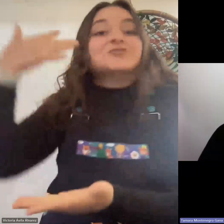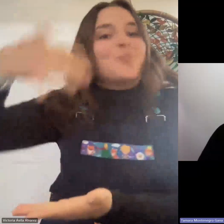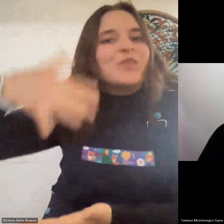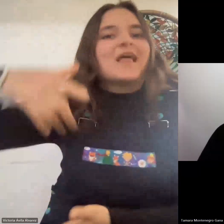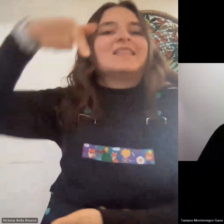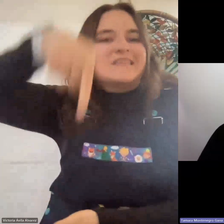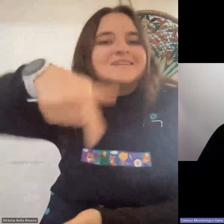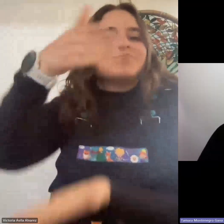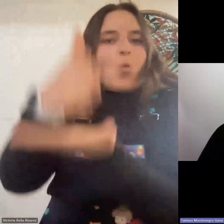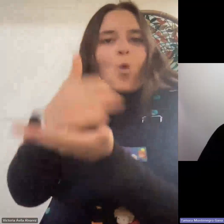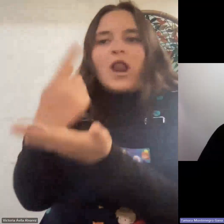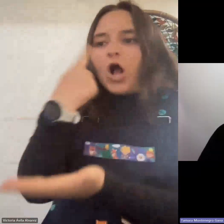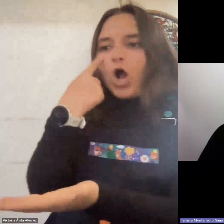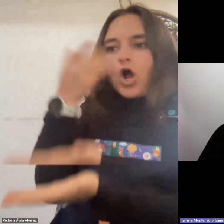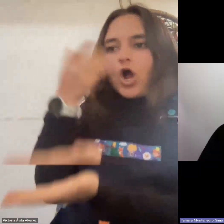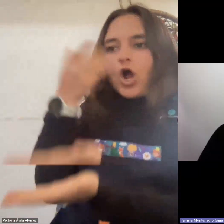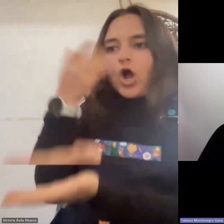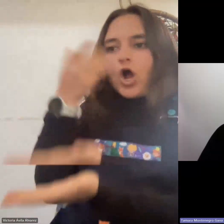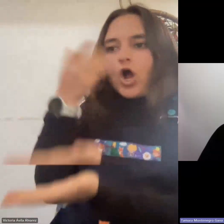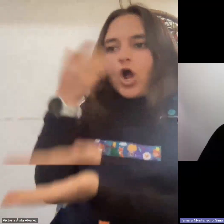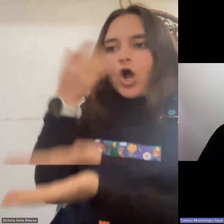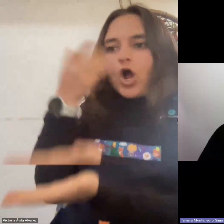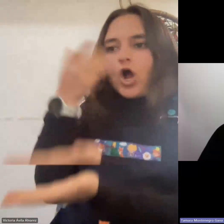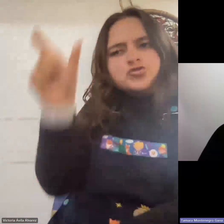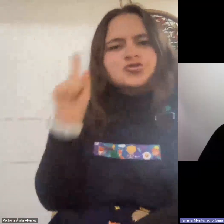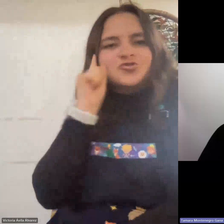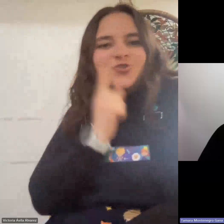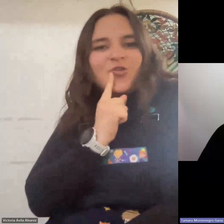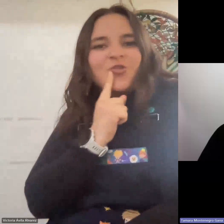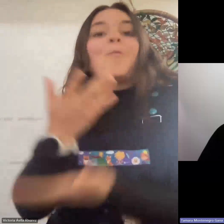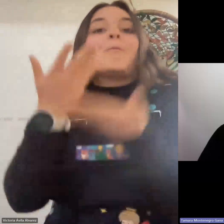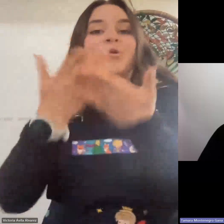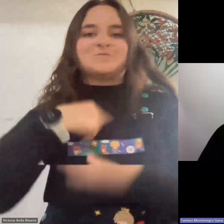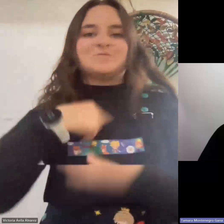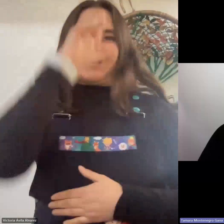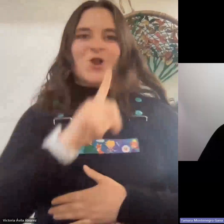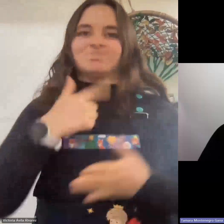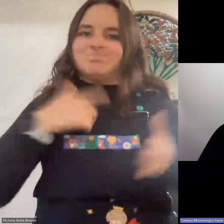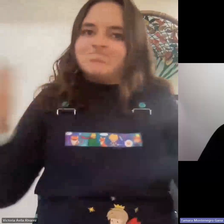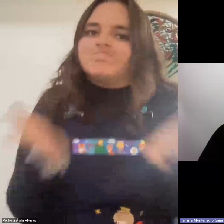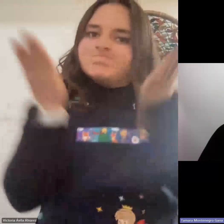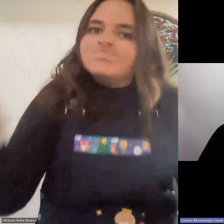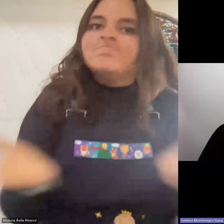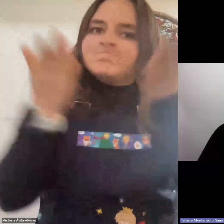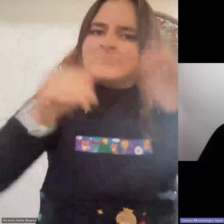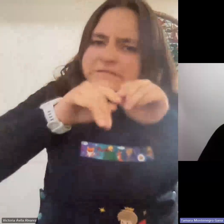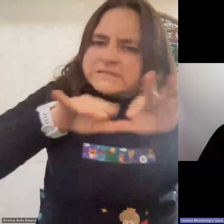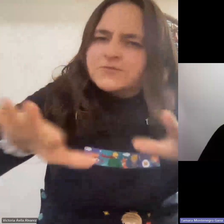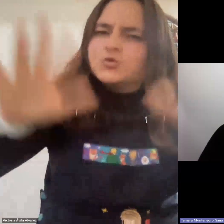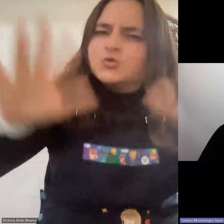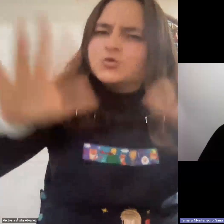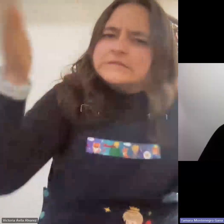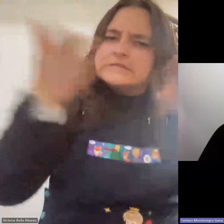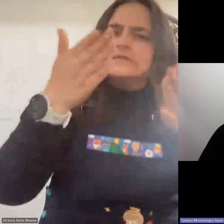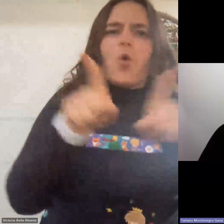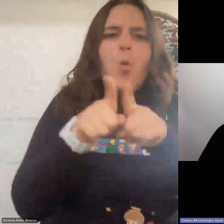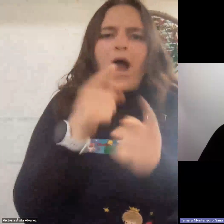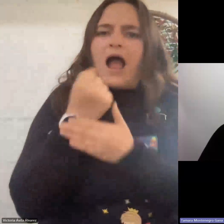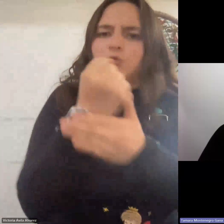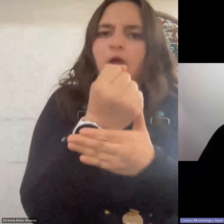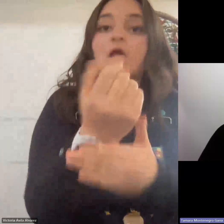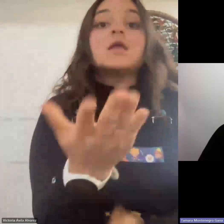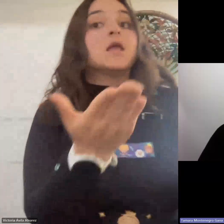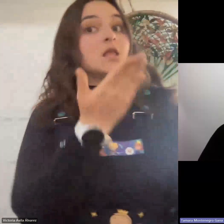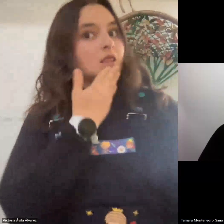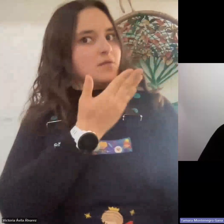lento, sino que es importante que aquí en las escuelas ellos conozcan también a las personas sordas y ese es mi rol,